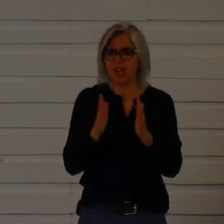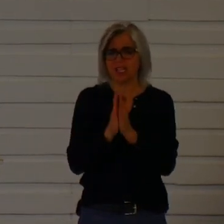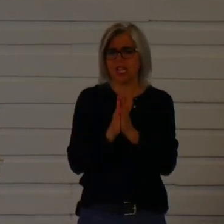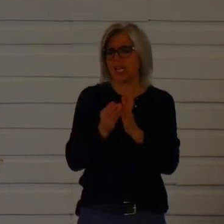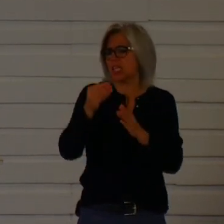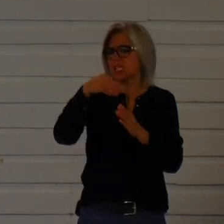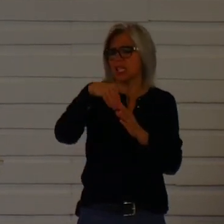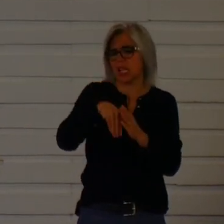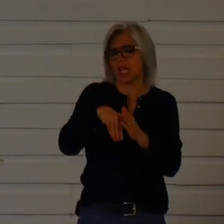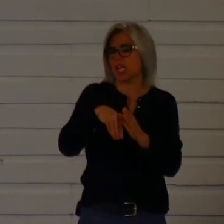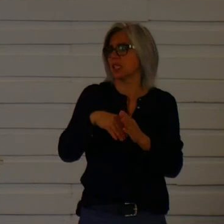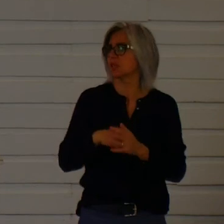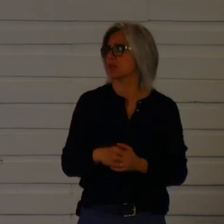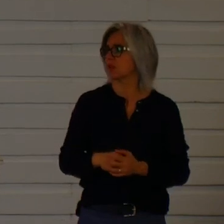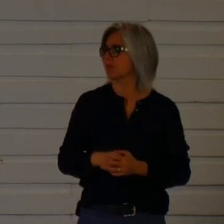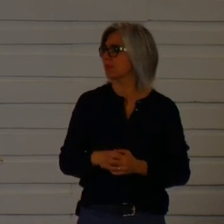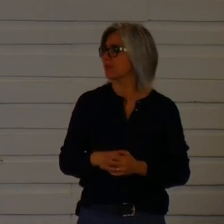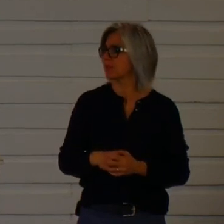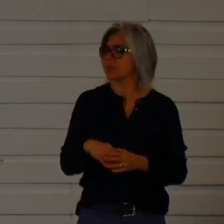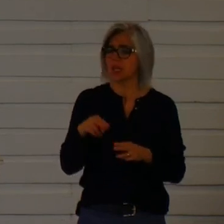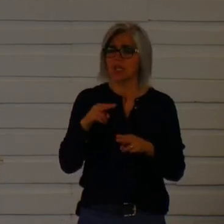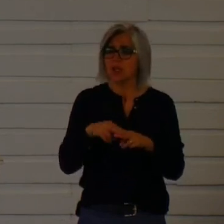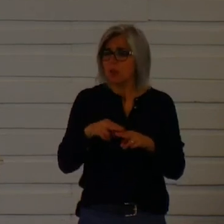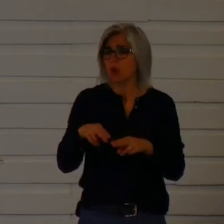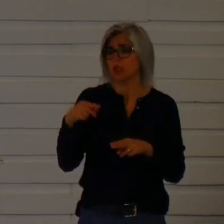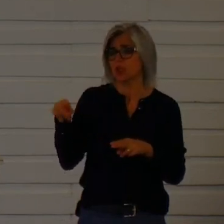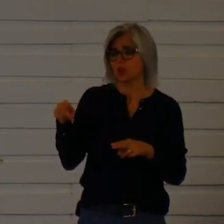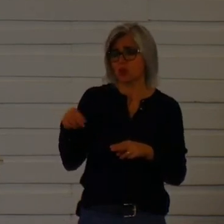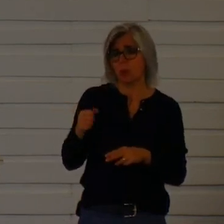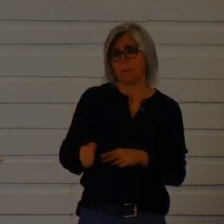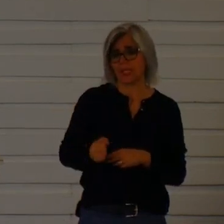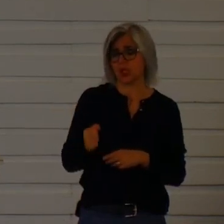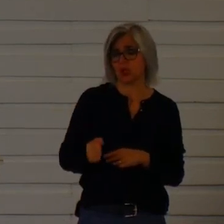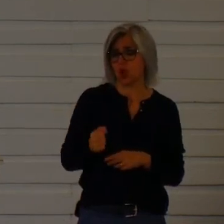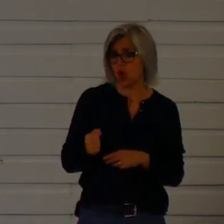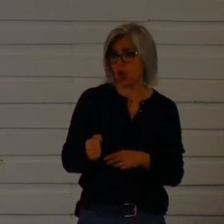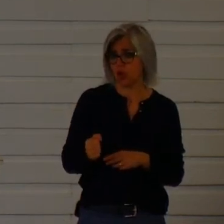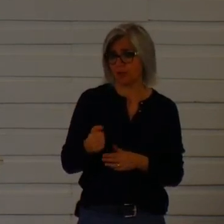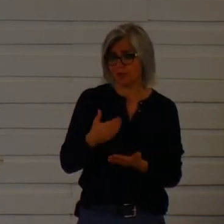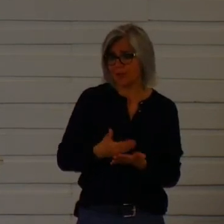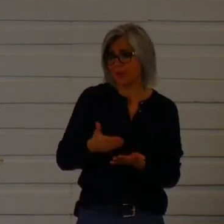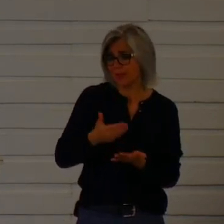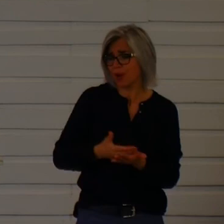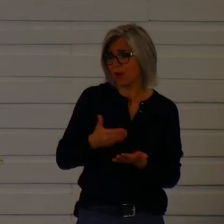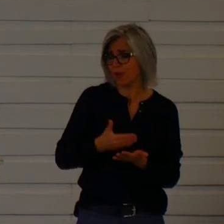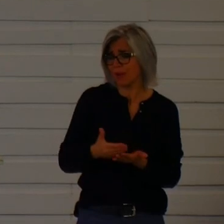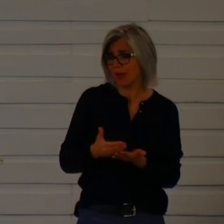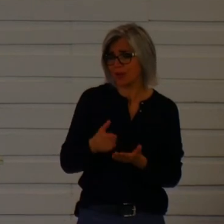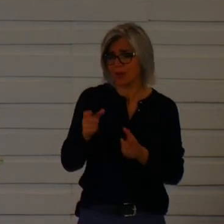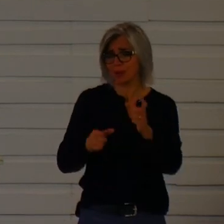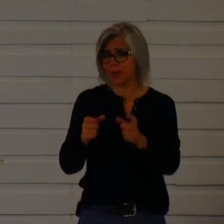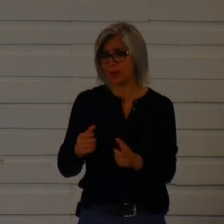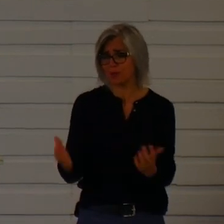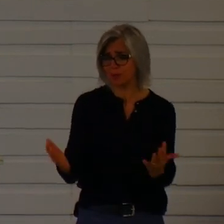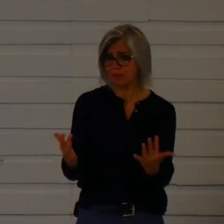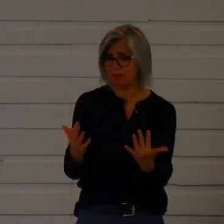allora dicono: sai cosa fanno? Vengono da me con una lista. Con una lista di pastore, ci piacerebbe fare questo, cosa ne pensi? Vorremmo